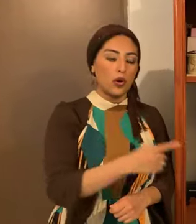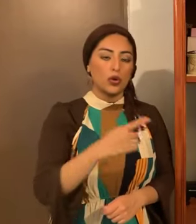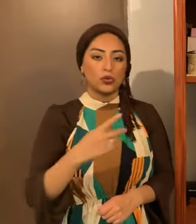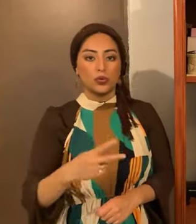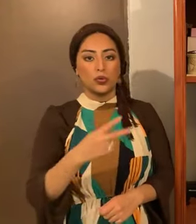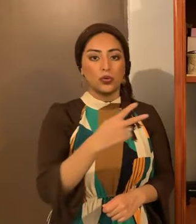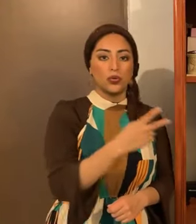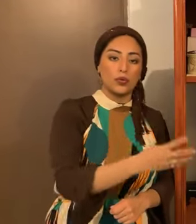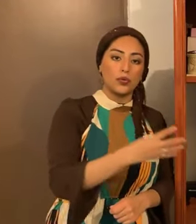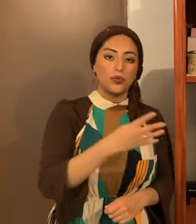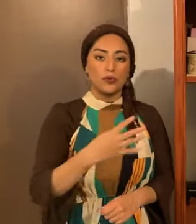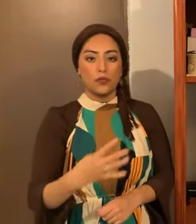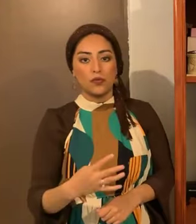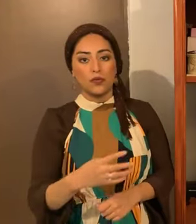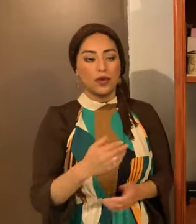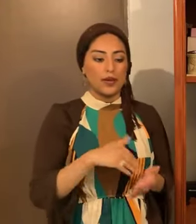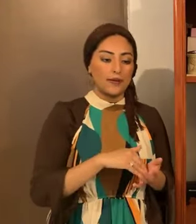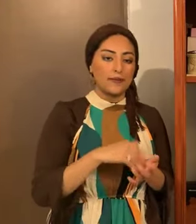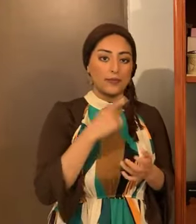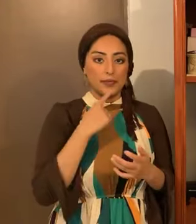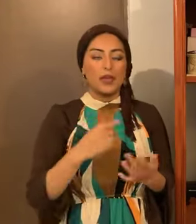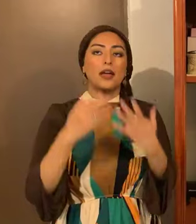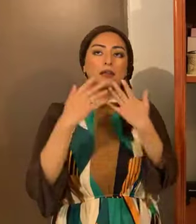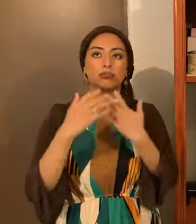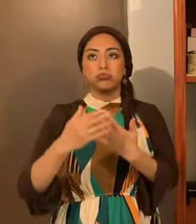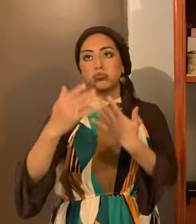Exaltada Yahshua, cántico nuevo,